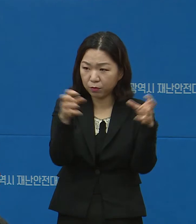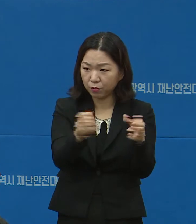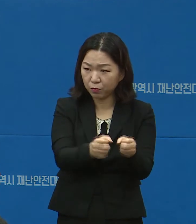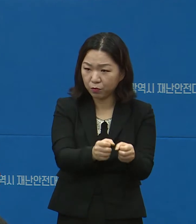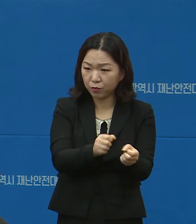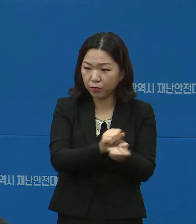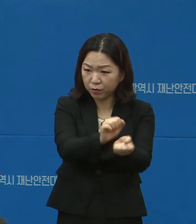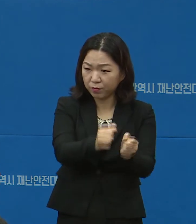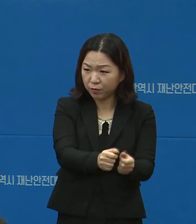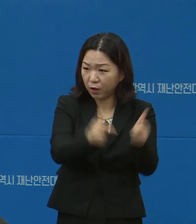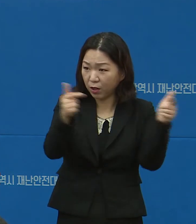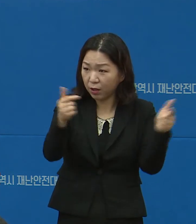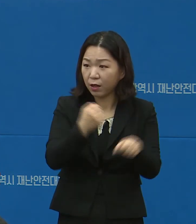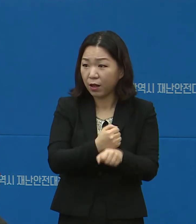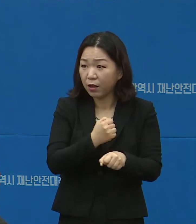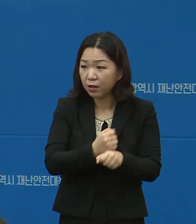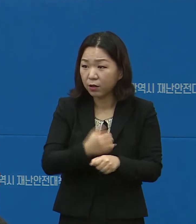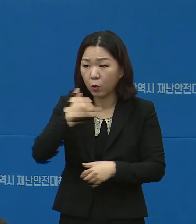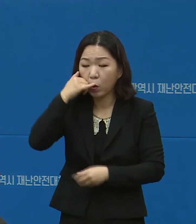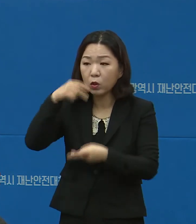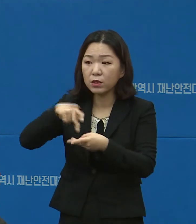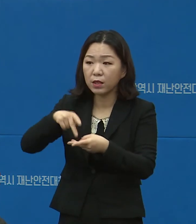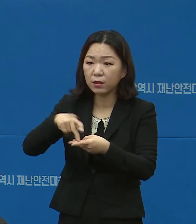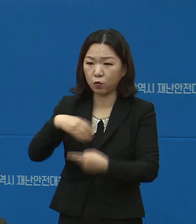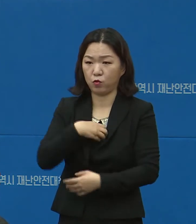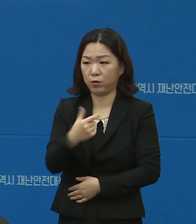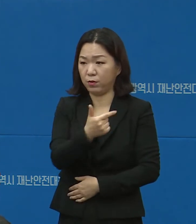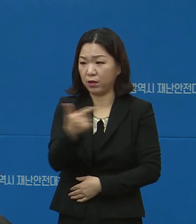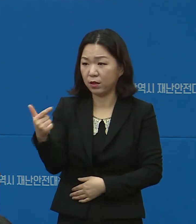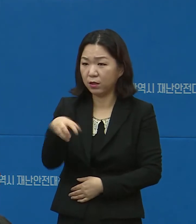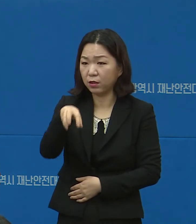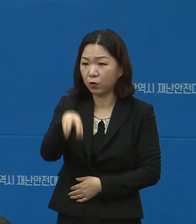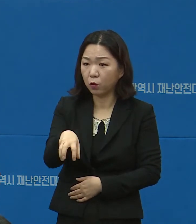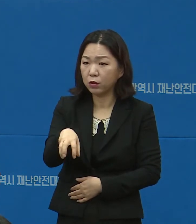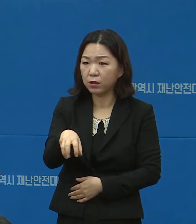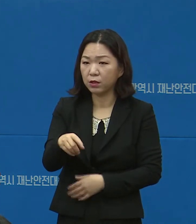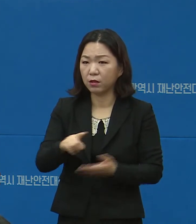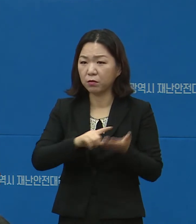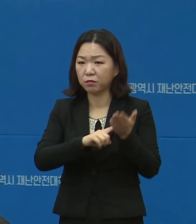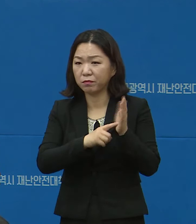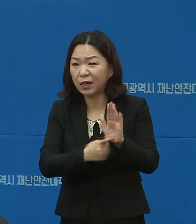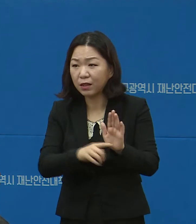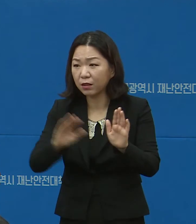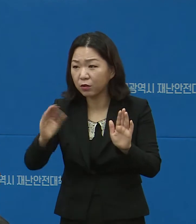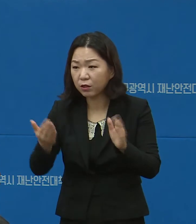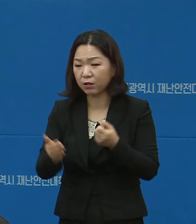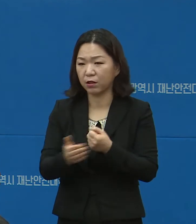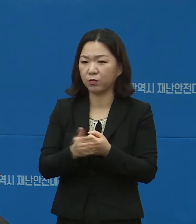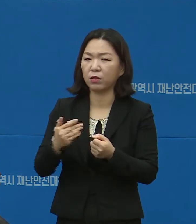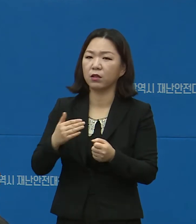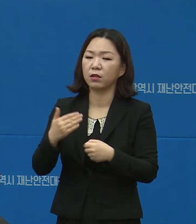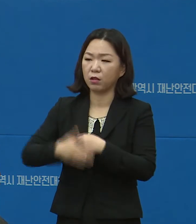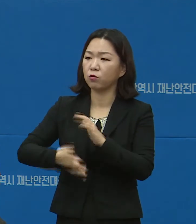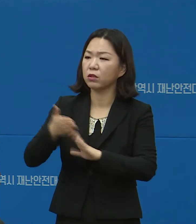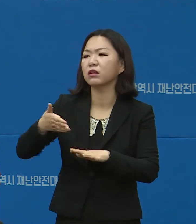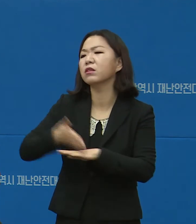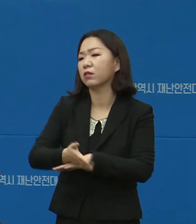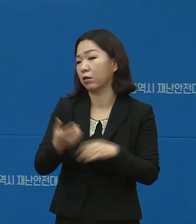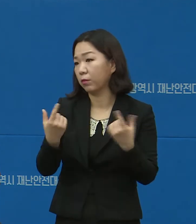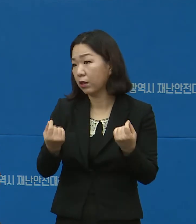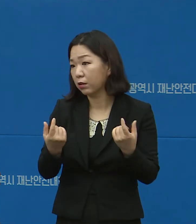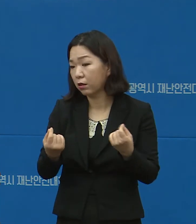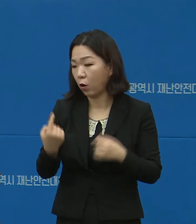콜센터가 고위험 그러한 시설로 그렇게 되면서 저희들도 사실은 늦었습니다.